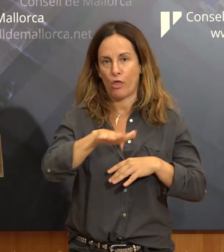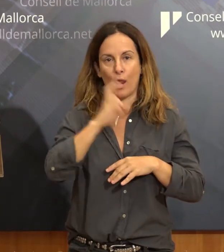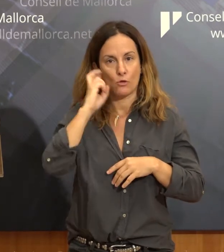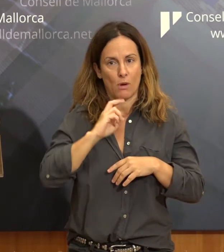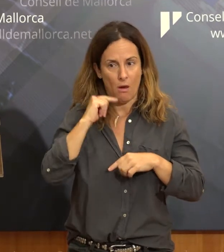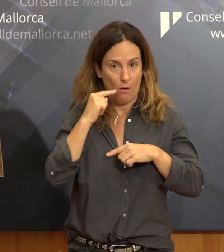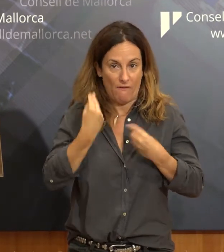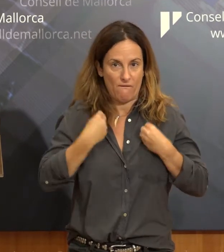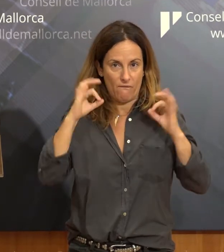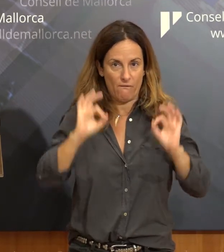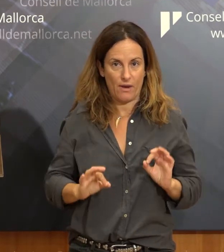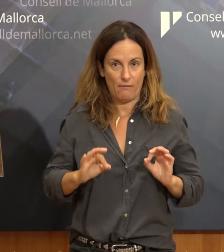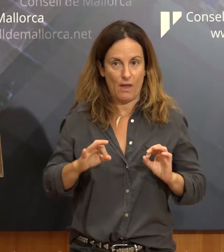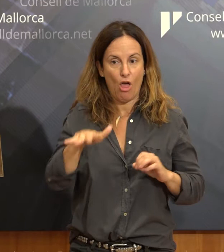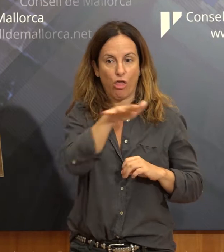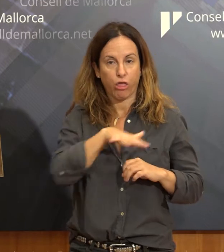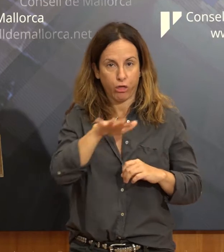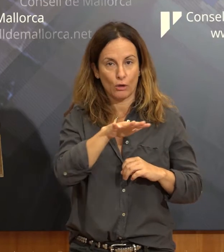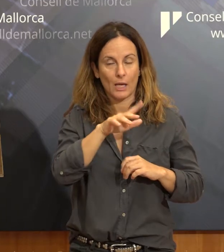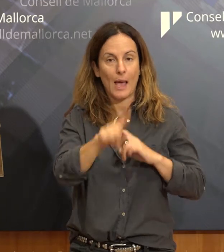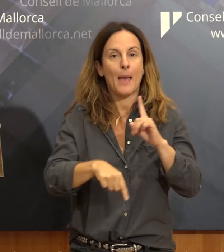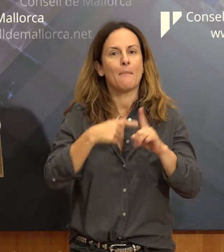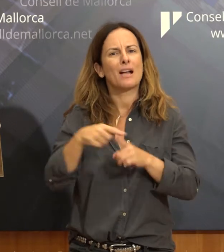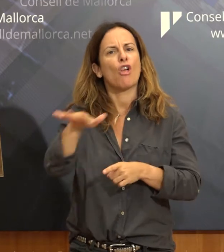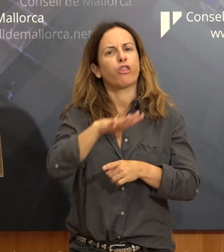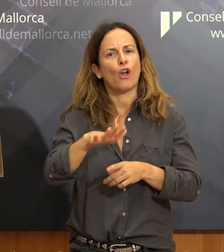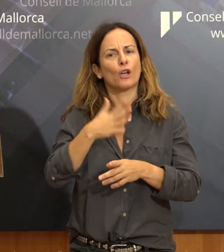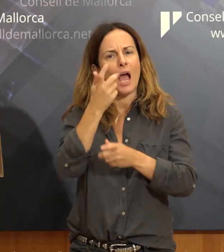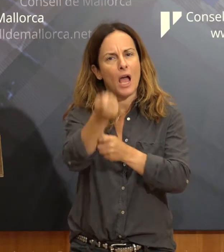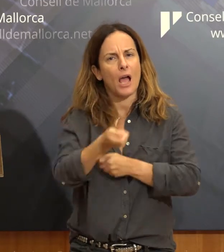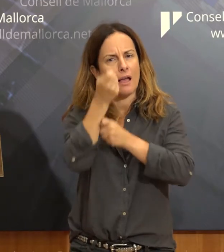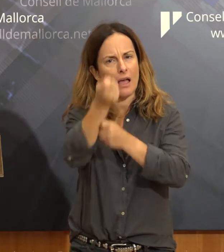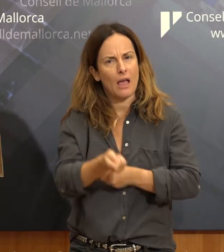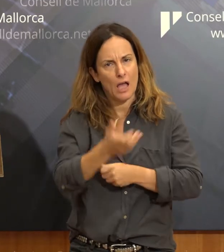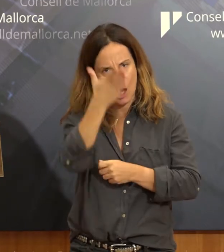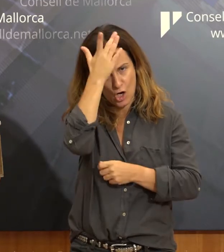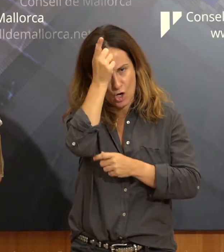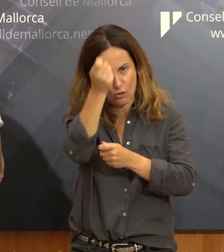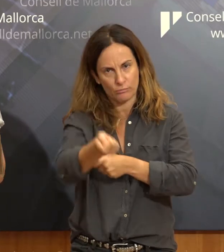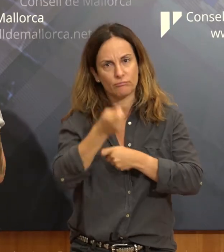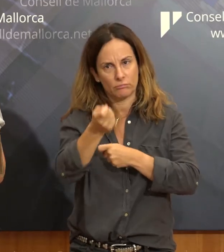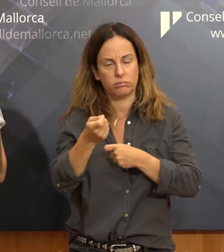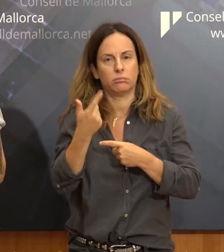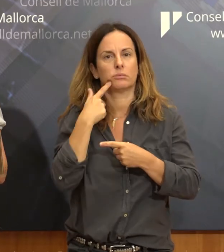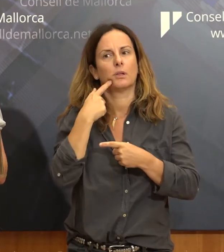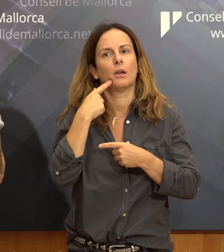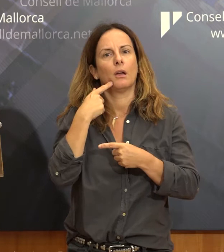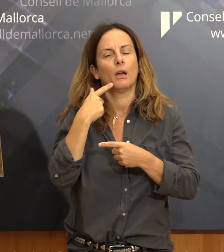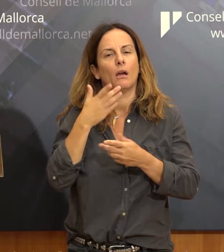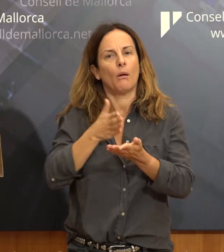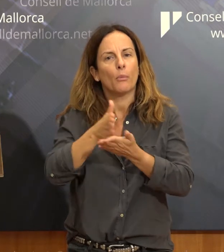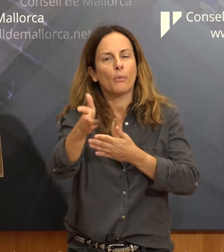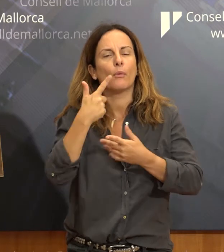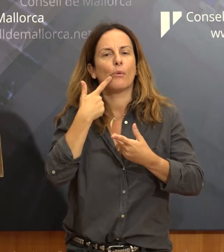zona. En zones de conreu, per tant, també amb vehicles pesats i tractors que